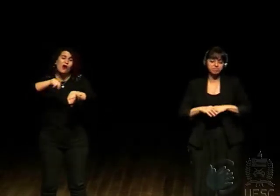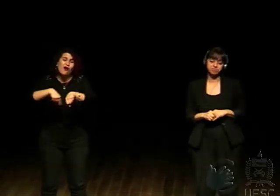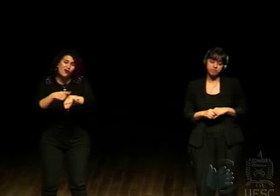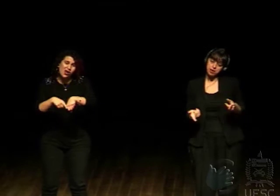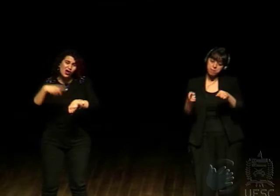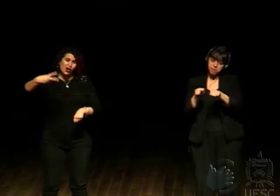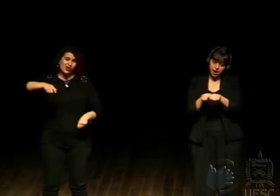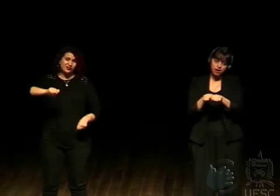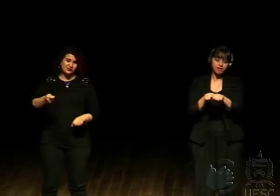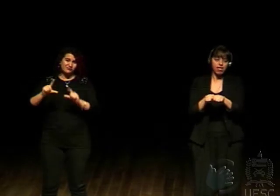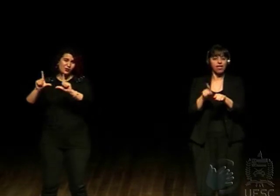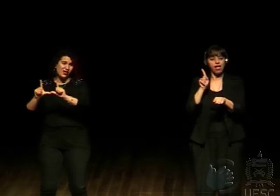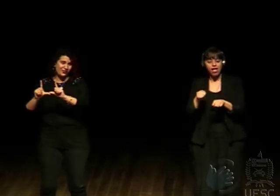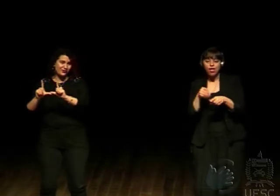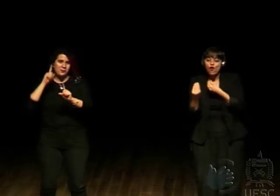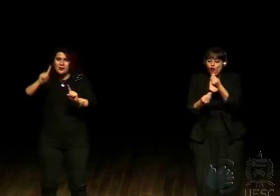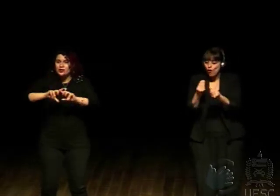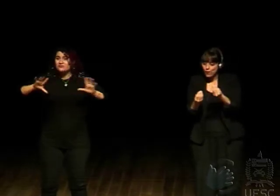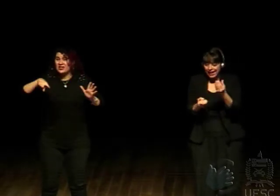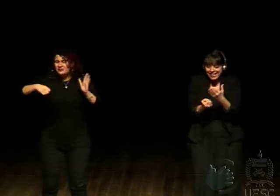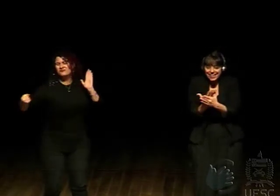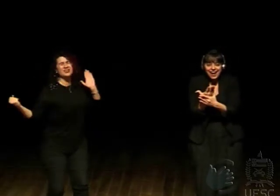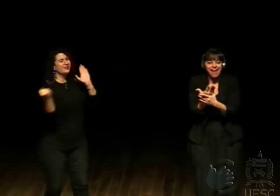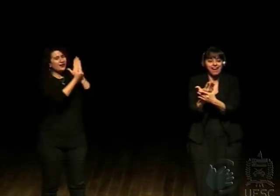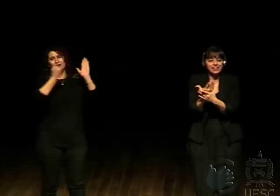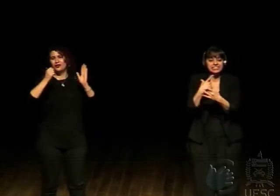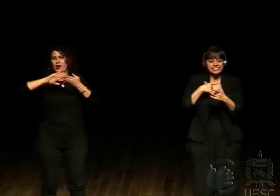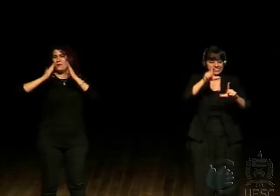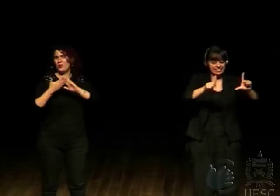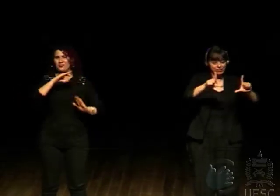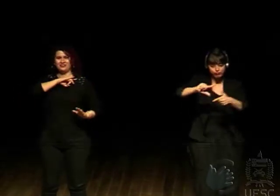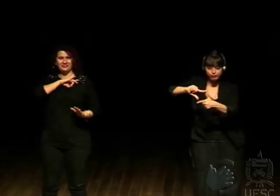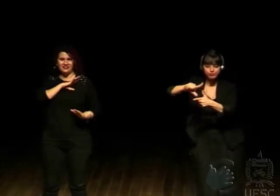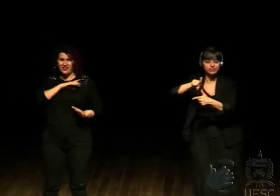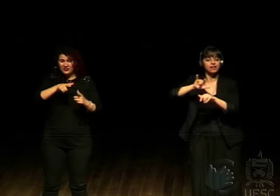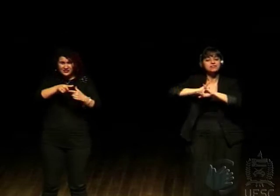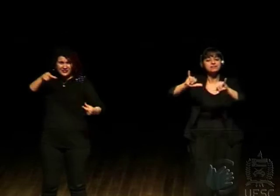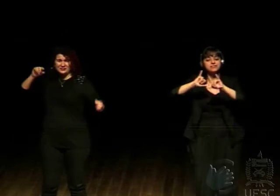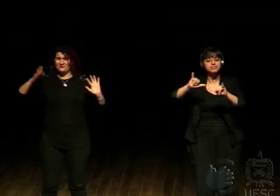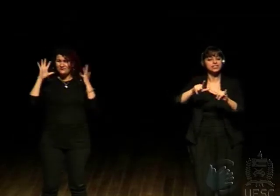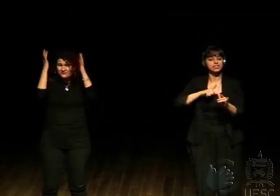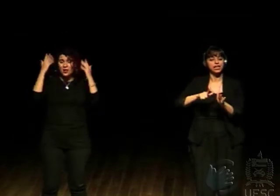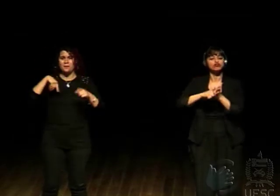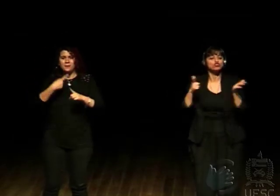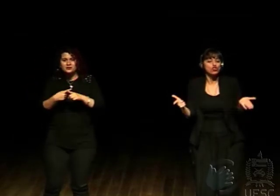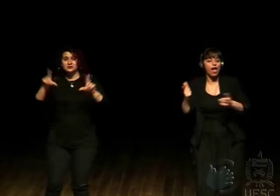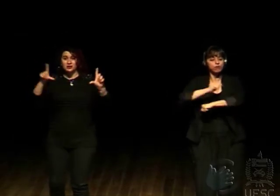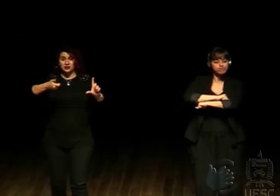de colaboración para poder incorporar recuadro de intérprete en el noticiario, en la televisión